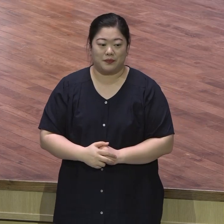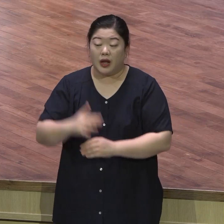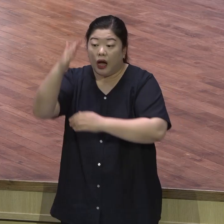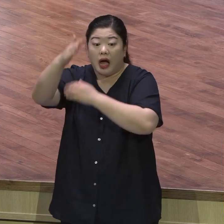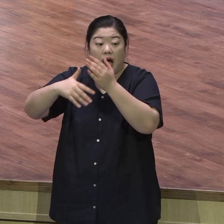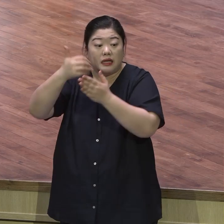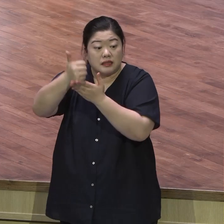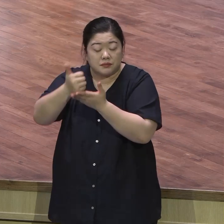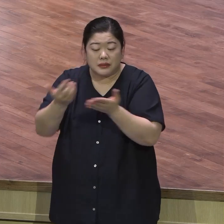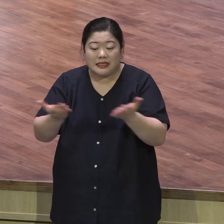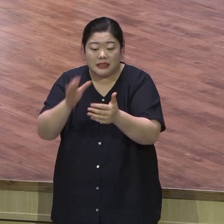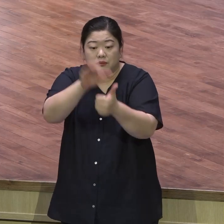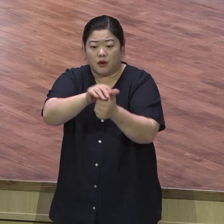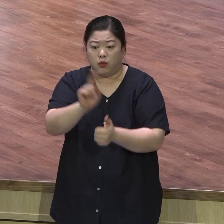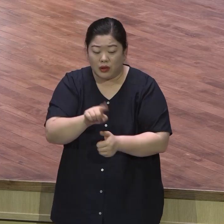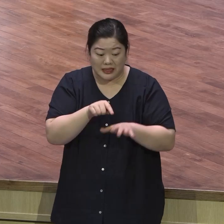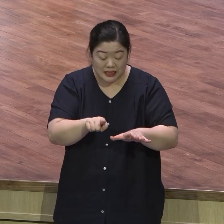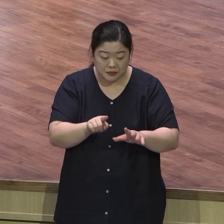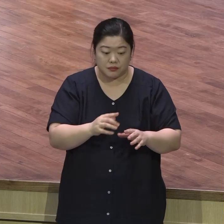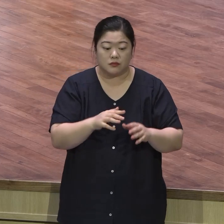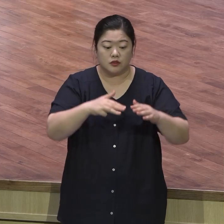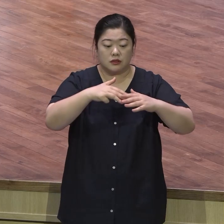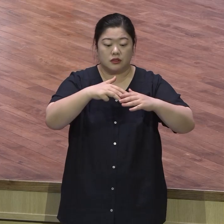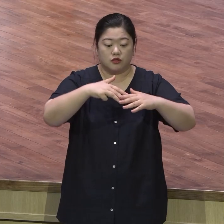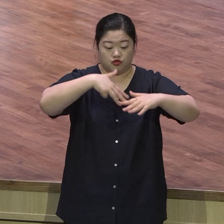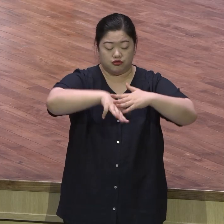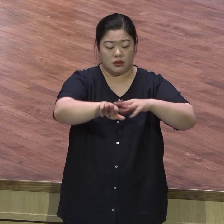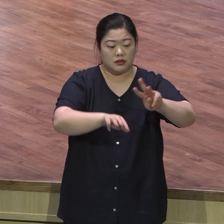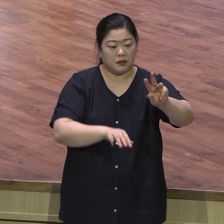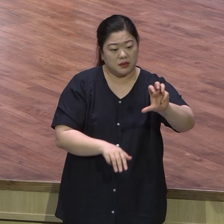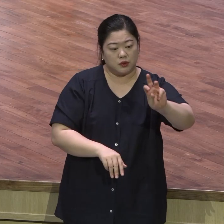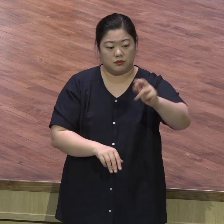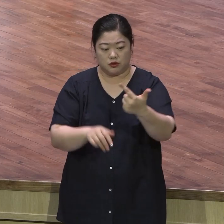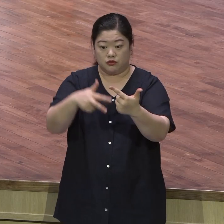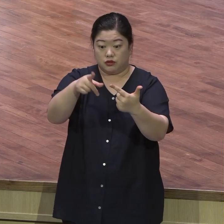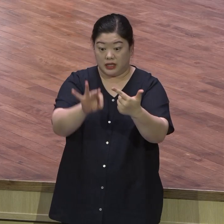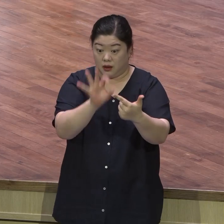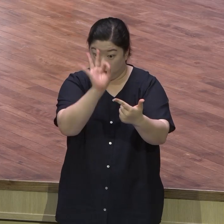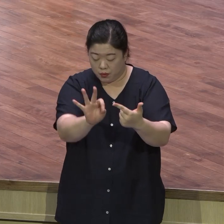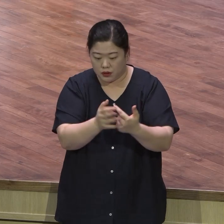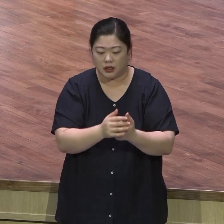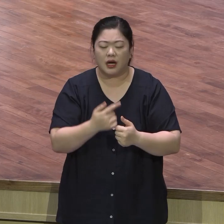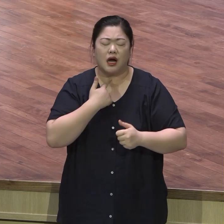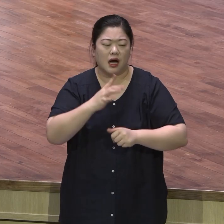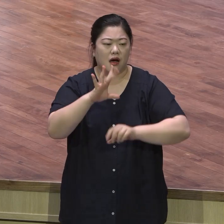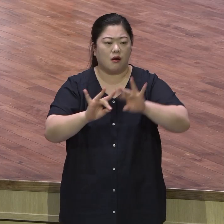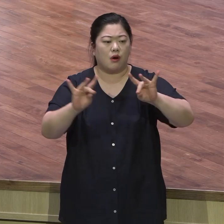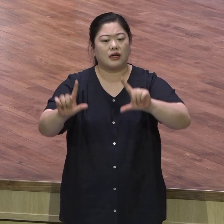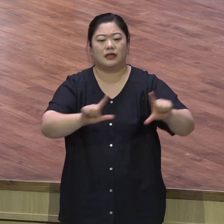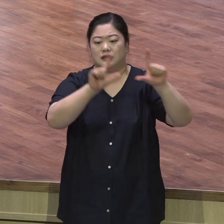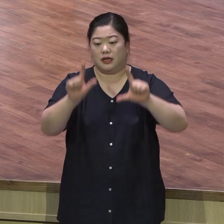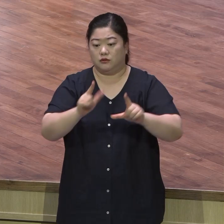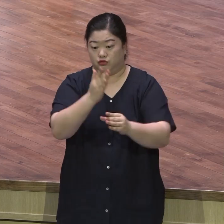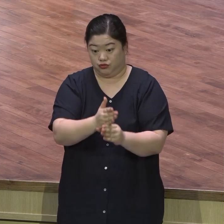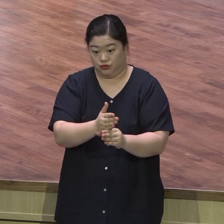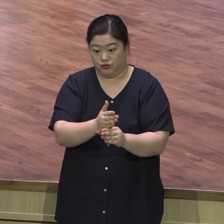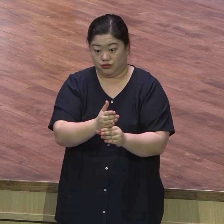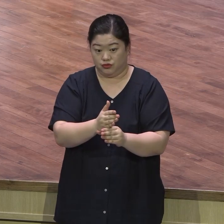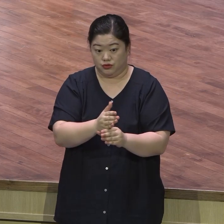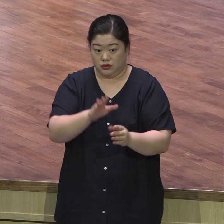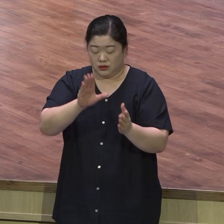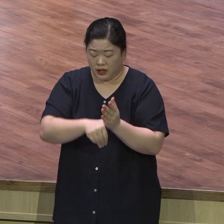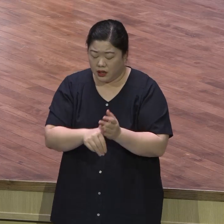미션이 뭐냐. 지금 광야 생활 중입니다. 지금 가난 땅으로 가고 있는 광야 생활을 하는 데 있어서 영적인 삶의